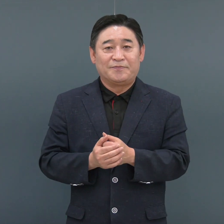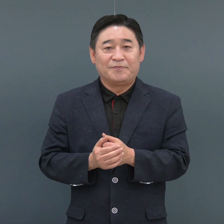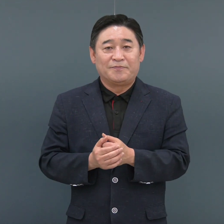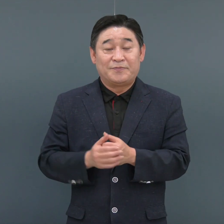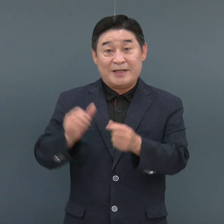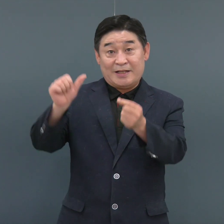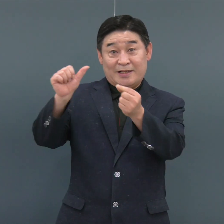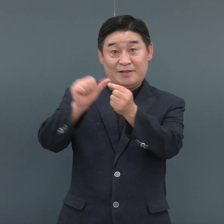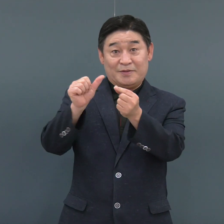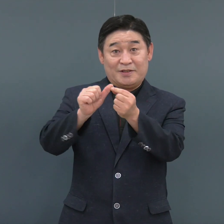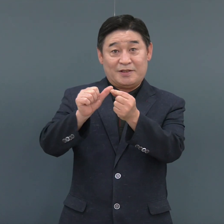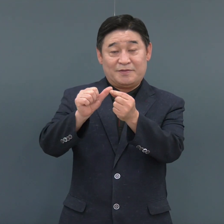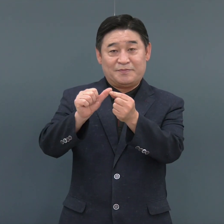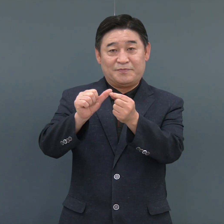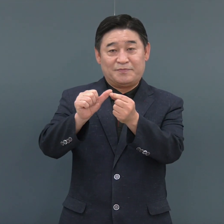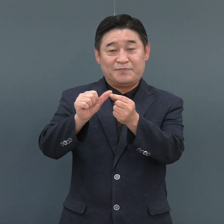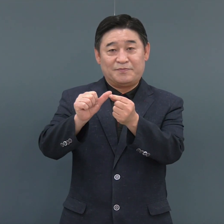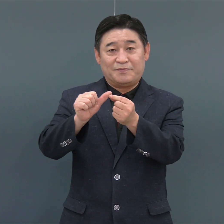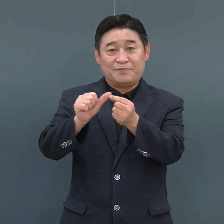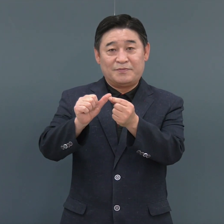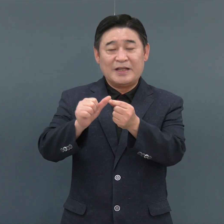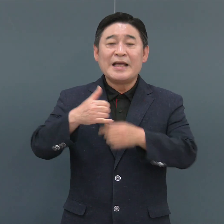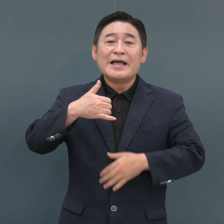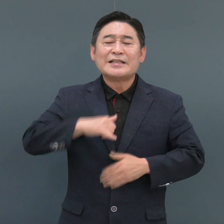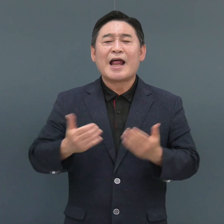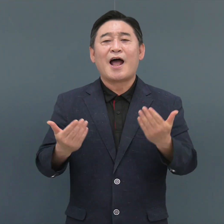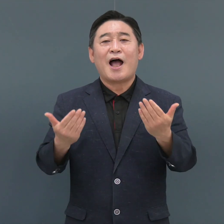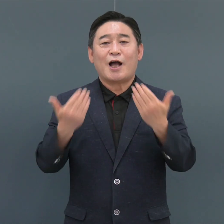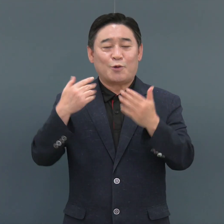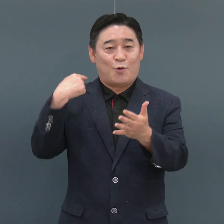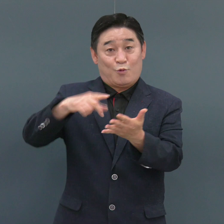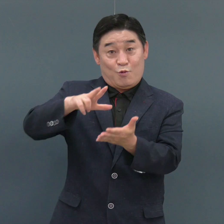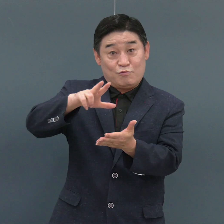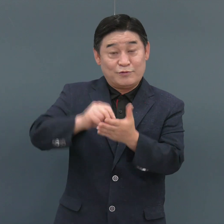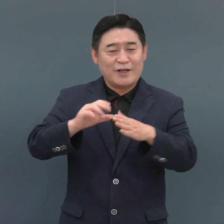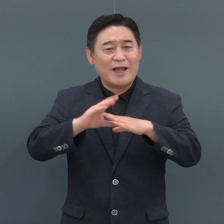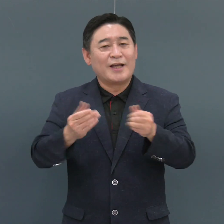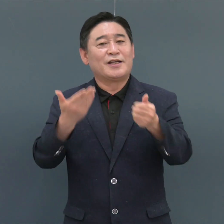다섯 번째, 자녀의 학교와 교육 문제를 해결하겠습니다.